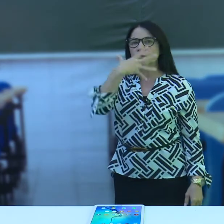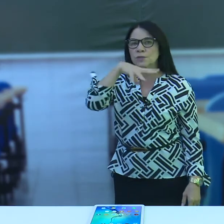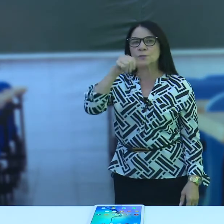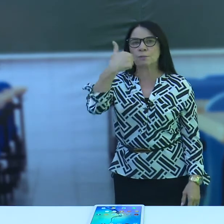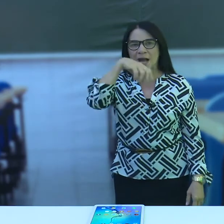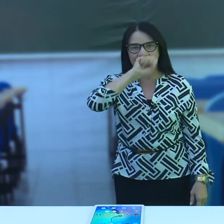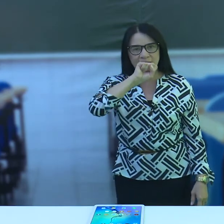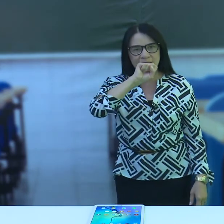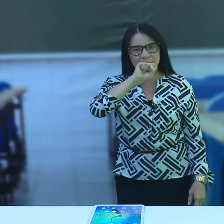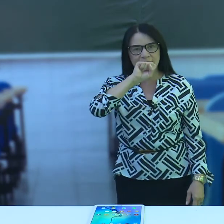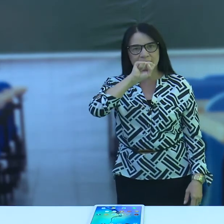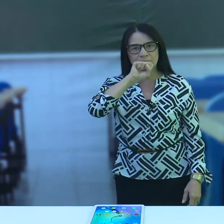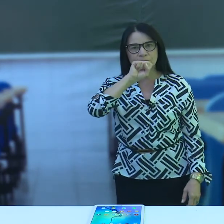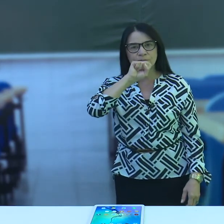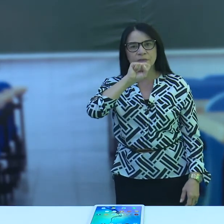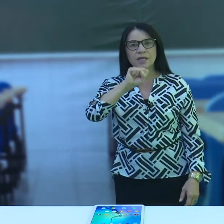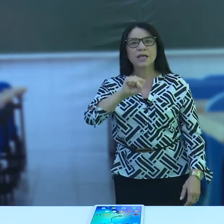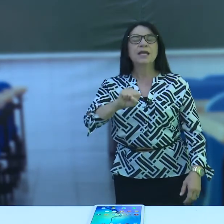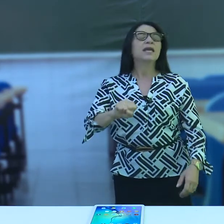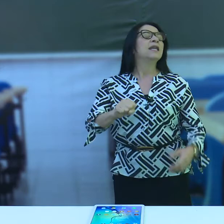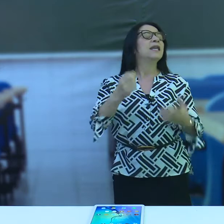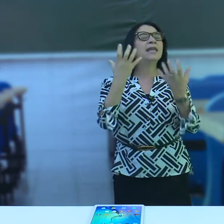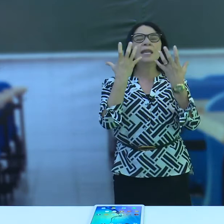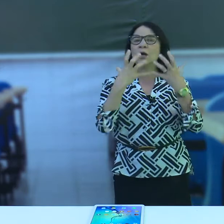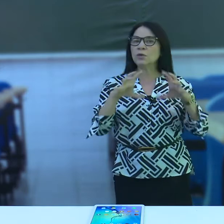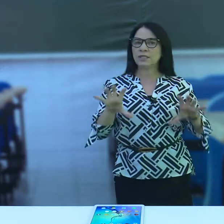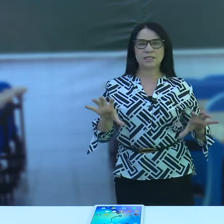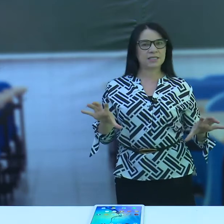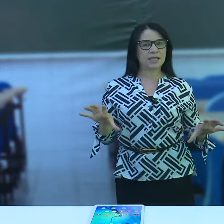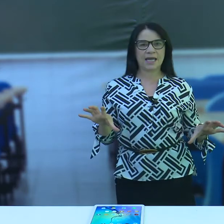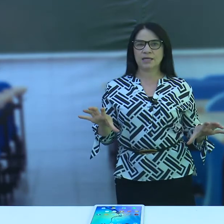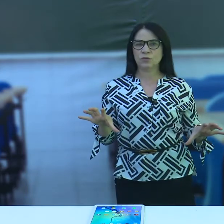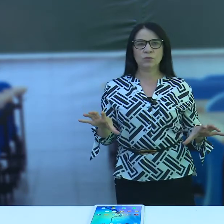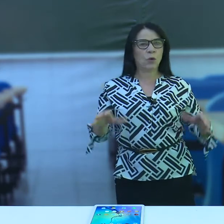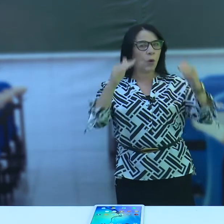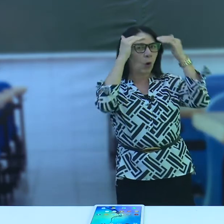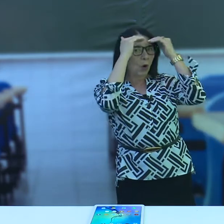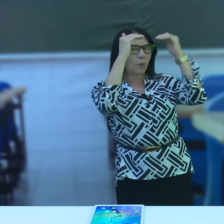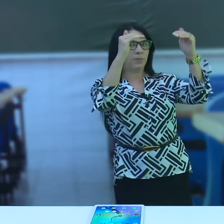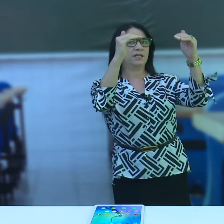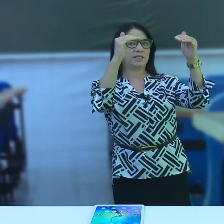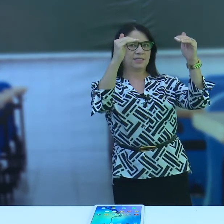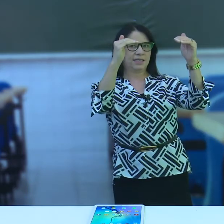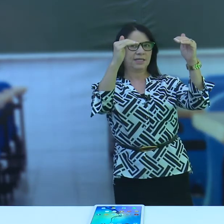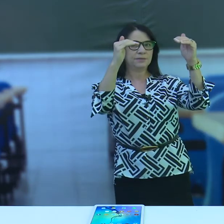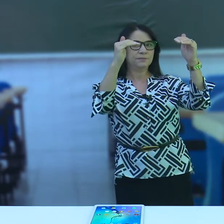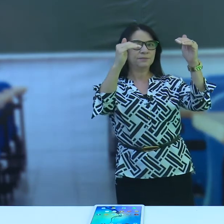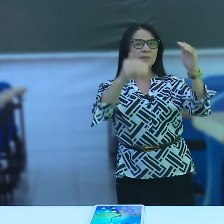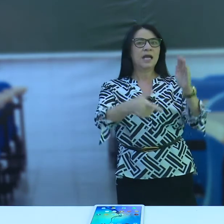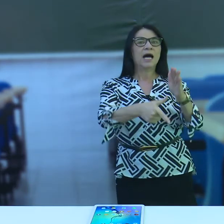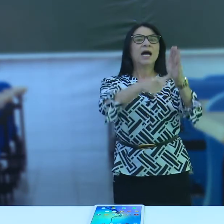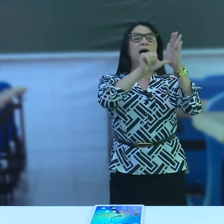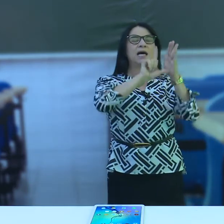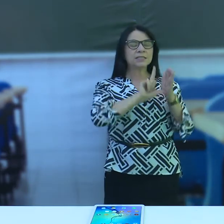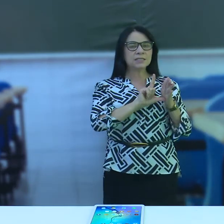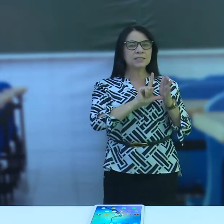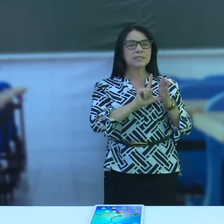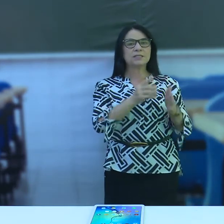nossos pais não quiseram obedecer, antes